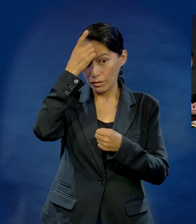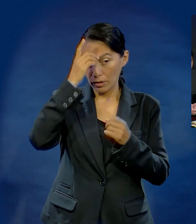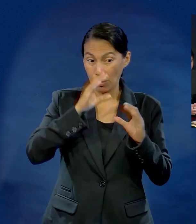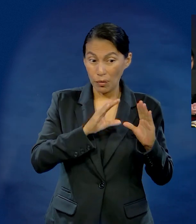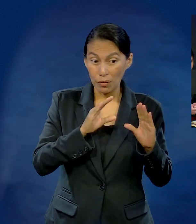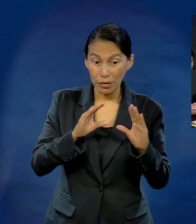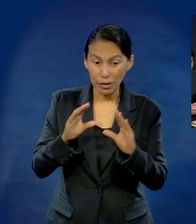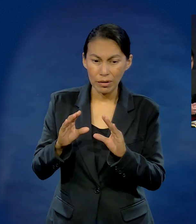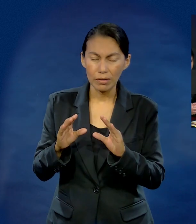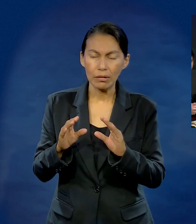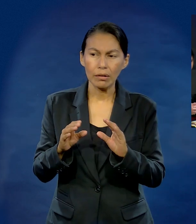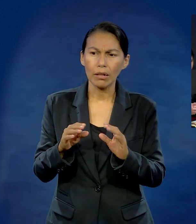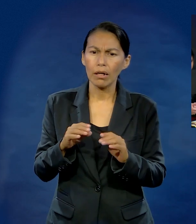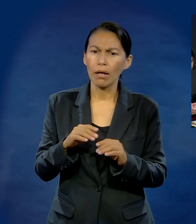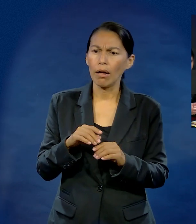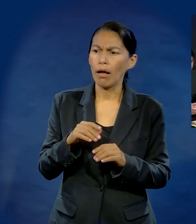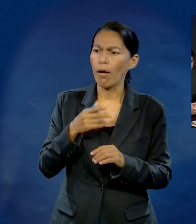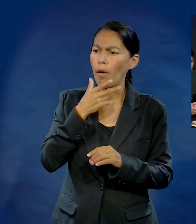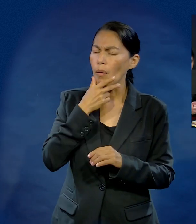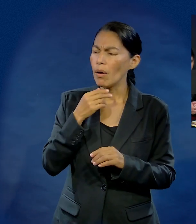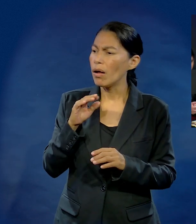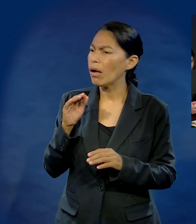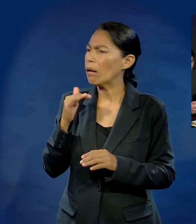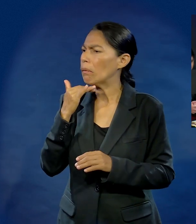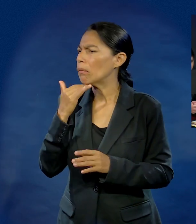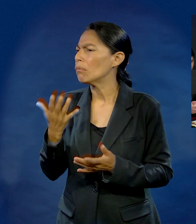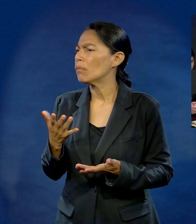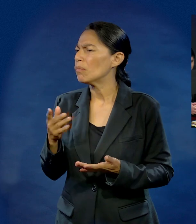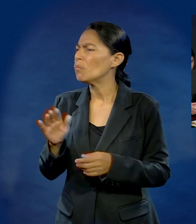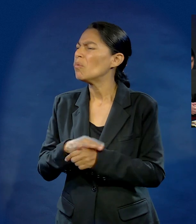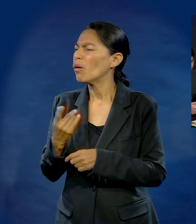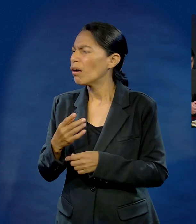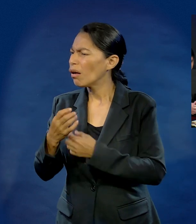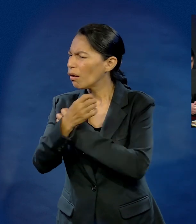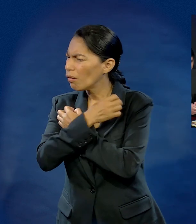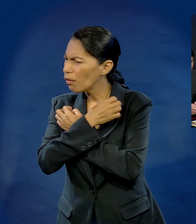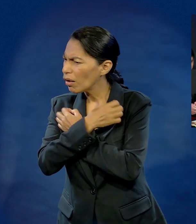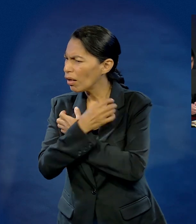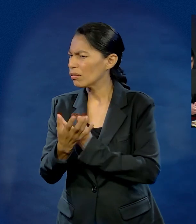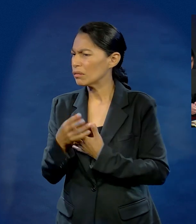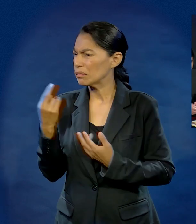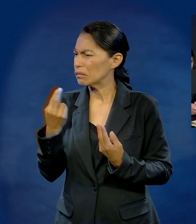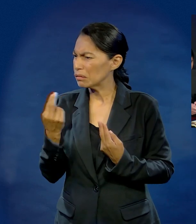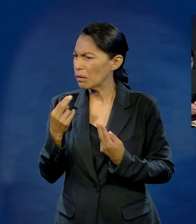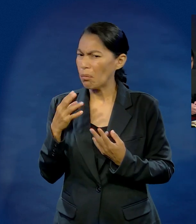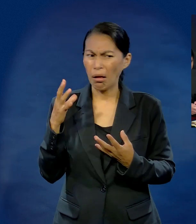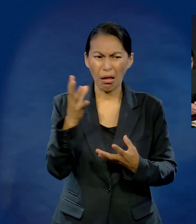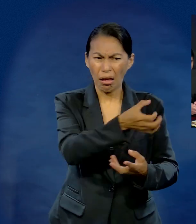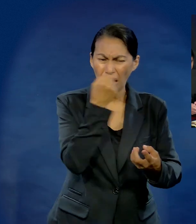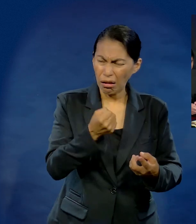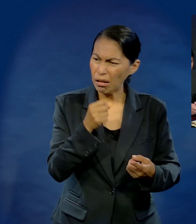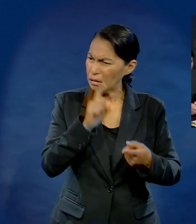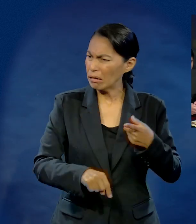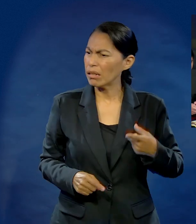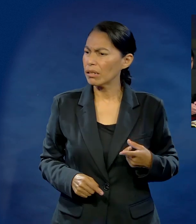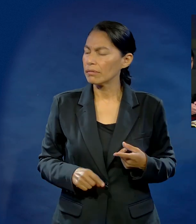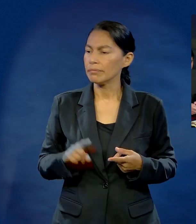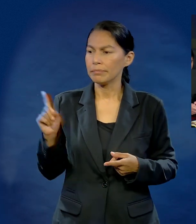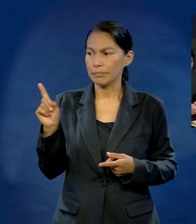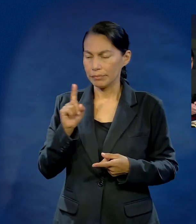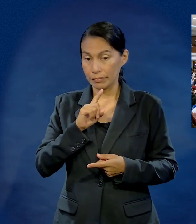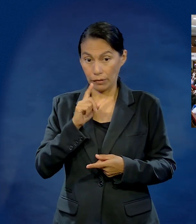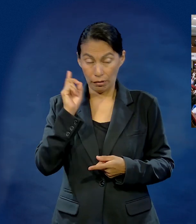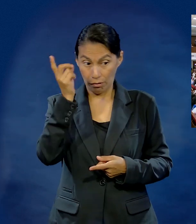detalle, dales, por favor, a tus siervos y a tu hijo David lo que tengas a la mano.